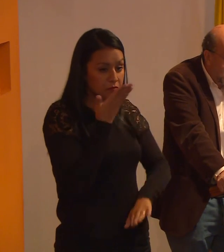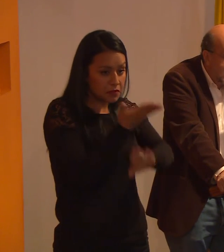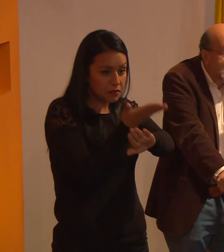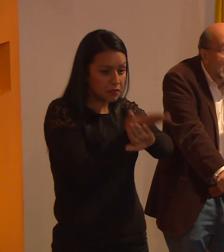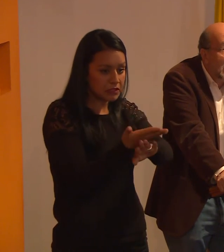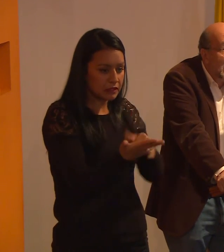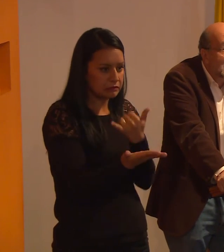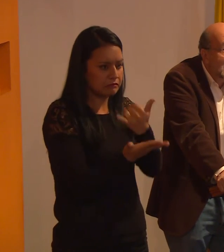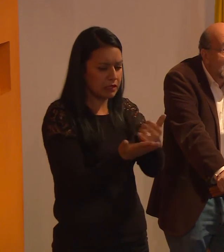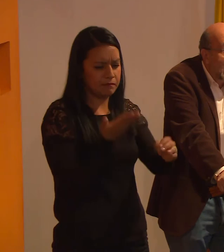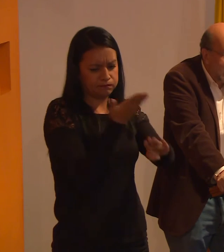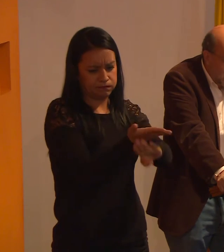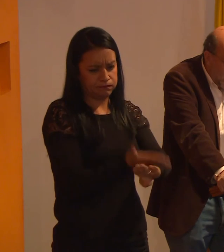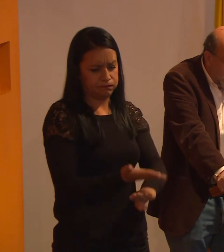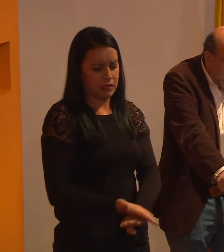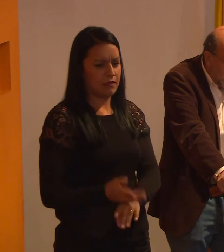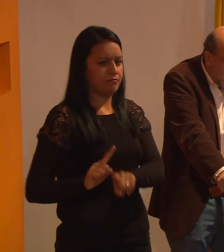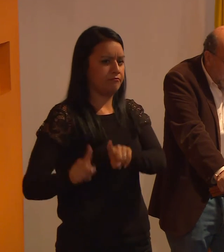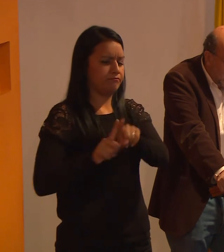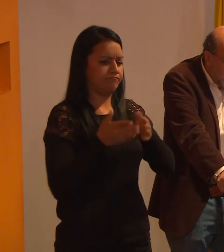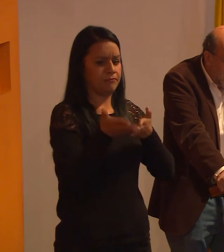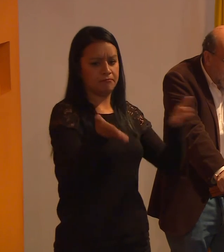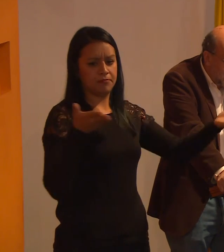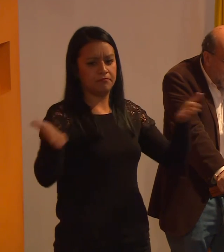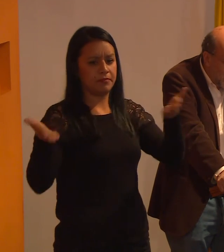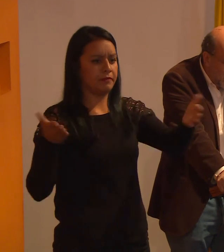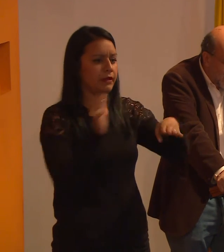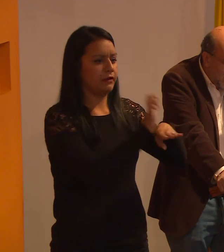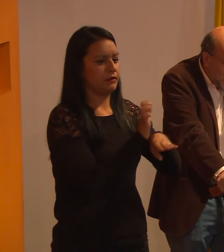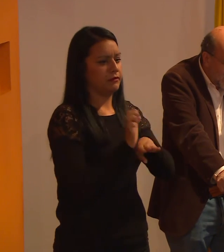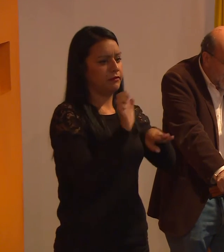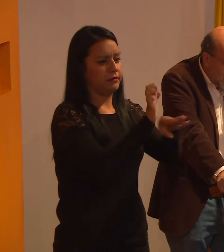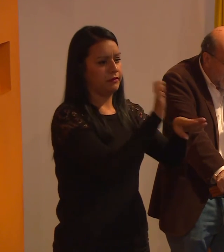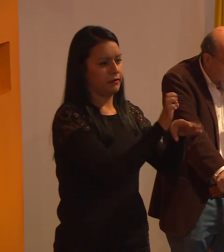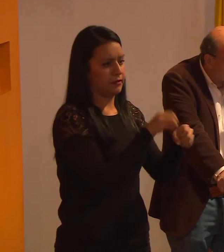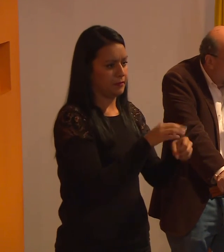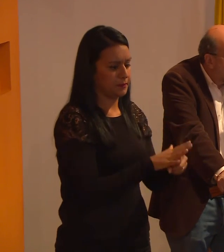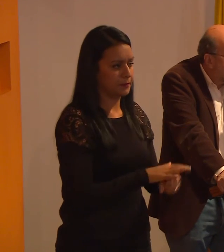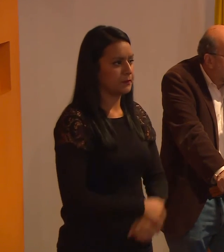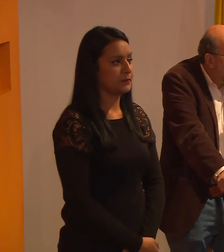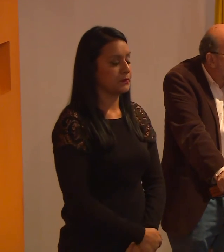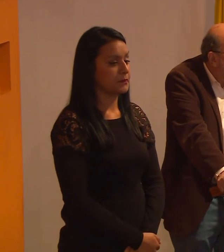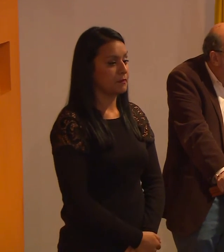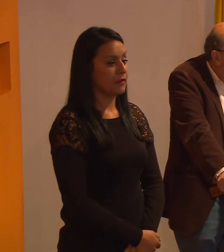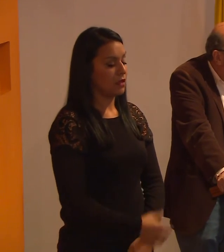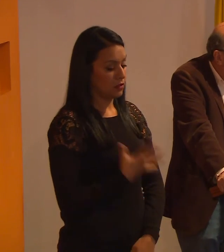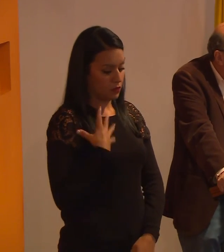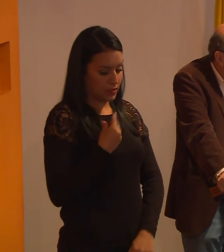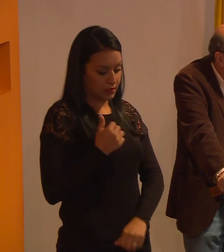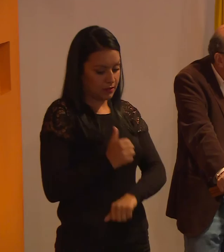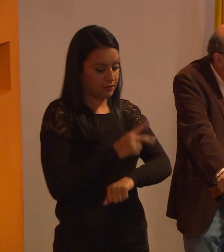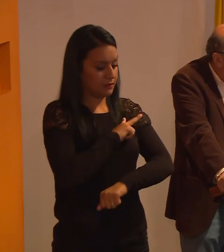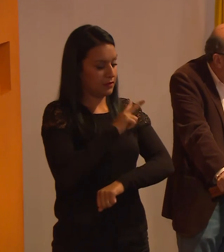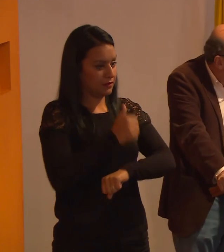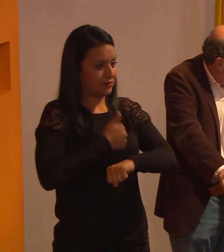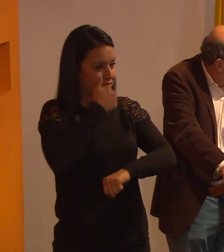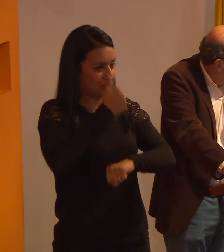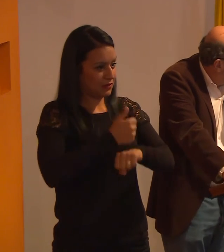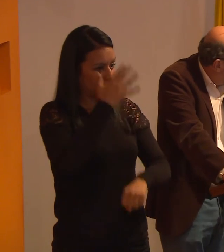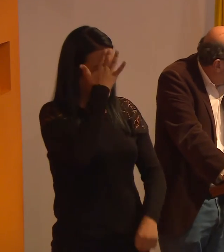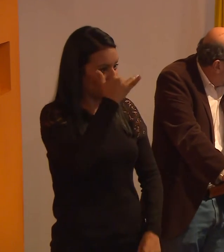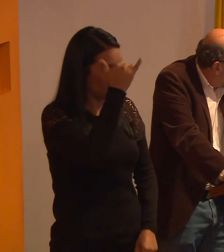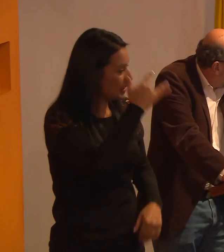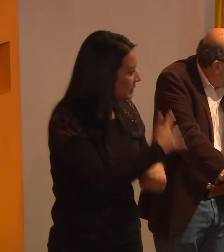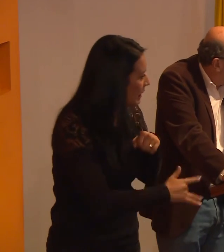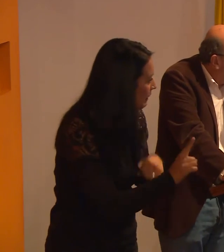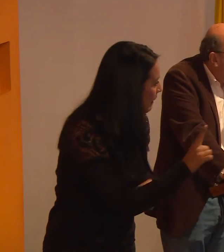propuestas presentadas a diversas entidades públicas. Nuestra vicerrectora académica